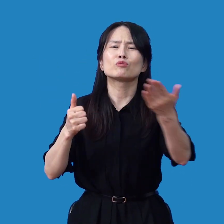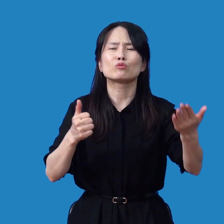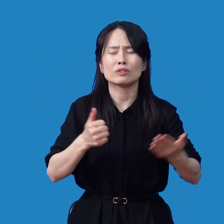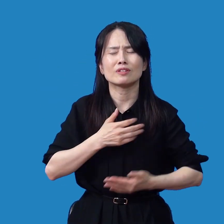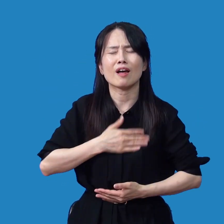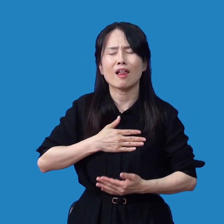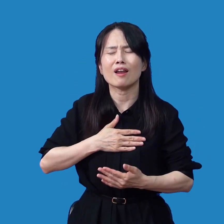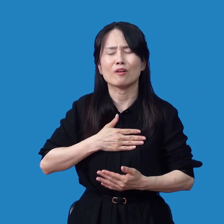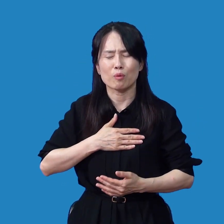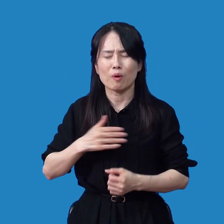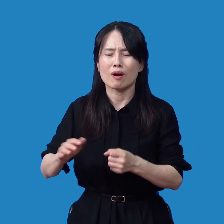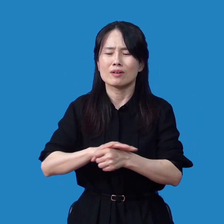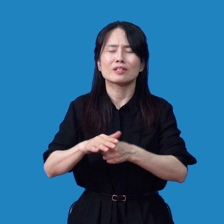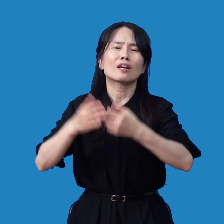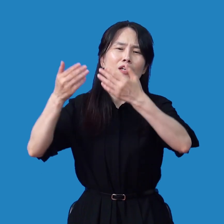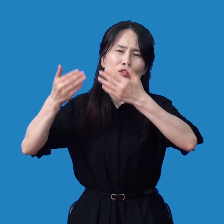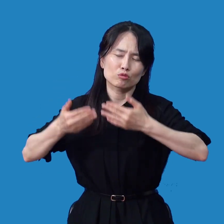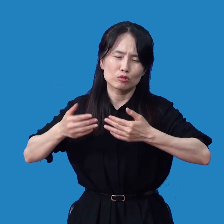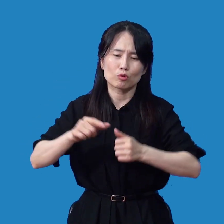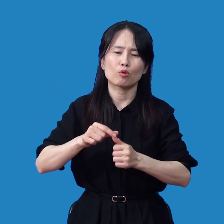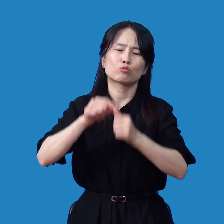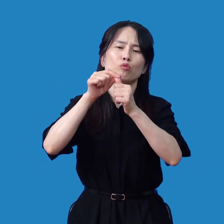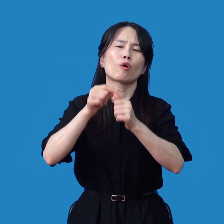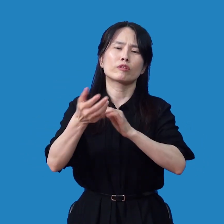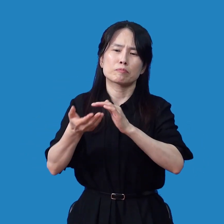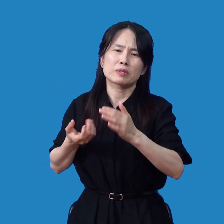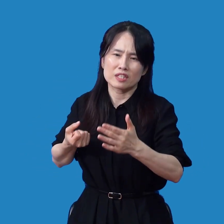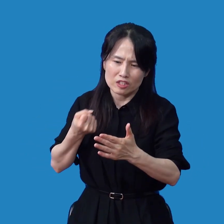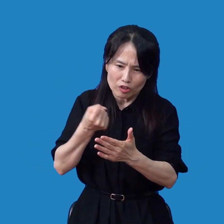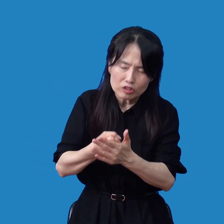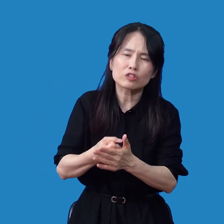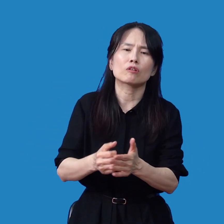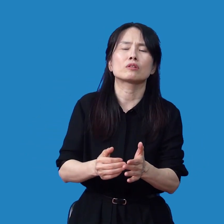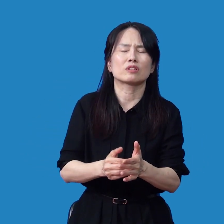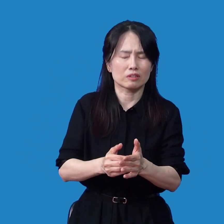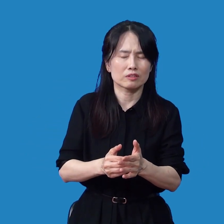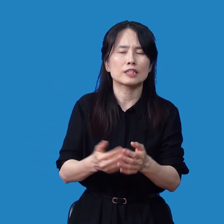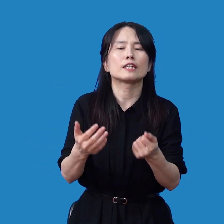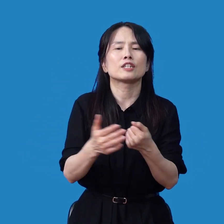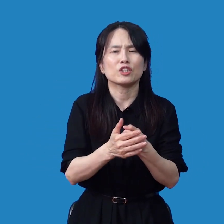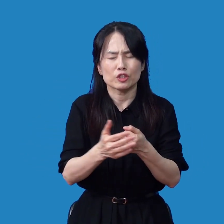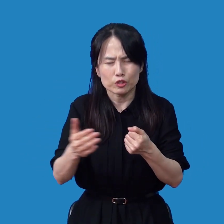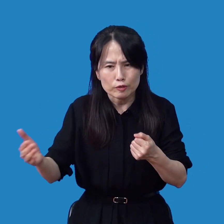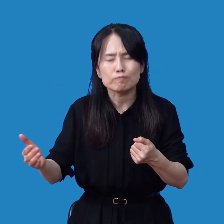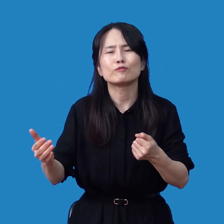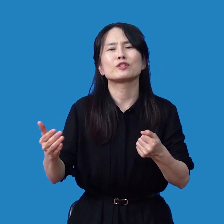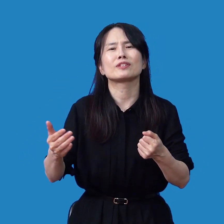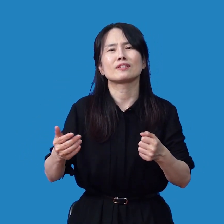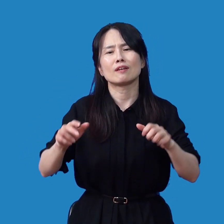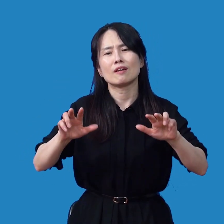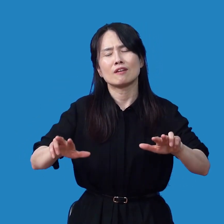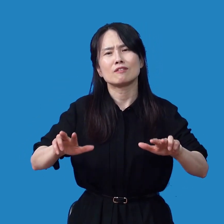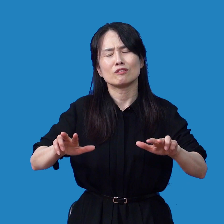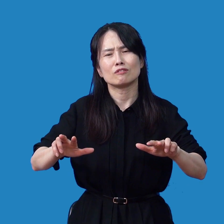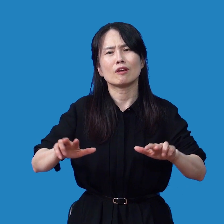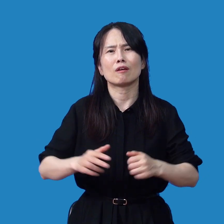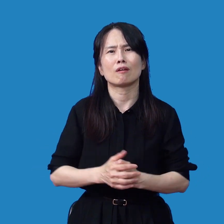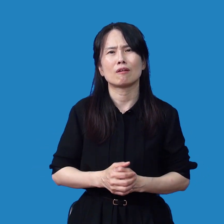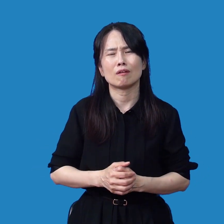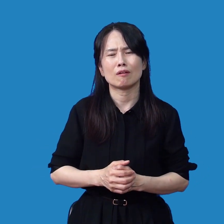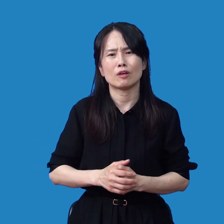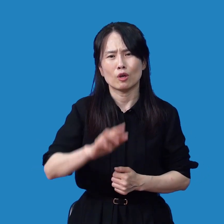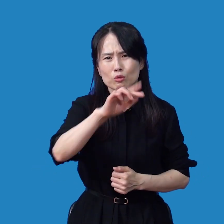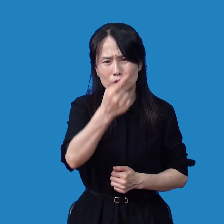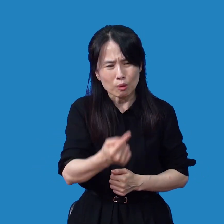우리를 사랑하시고 우리의 구원을 예정하셨습니다. 예정했기 때문에 이제 때가 되어도 돌아오지